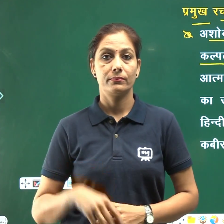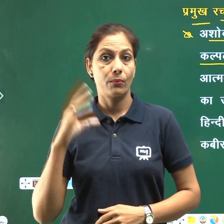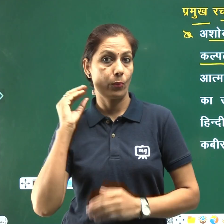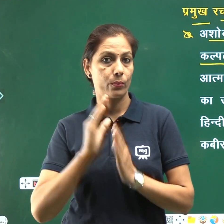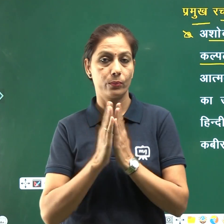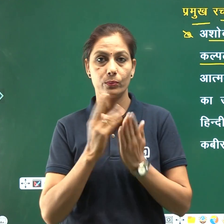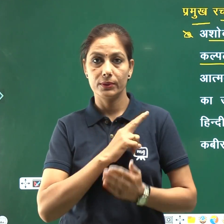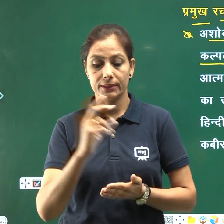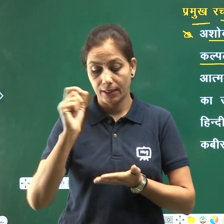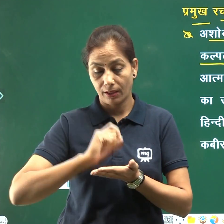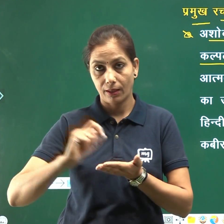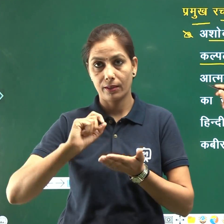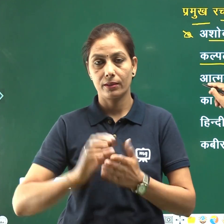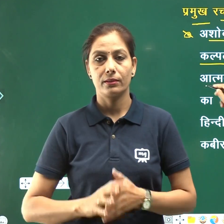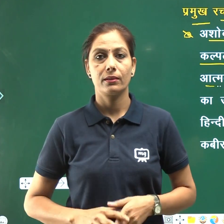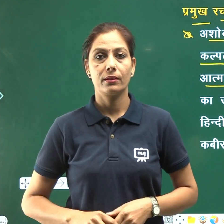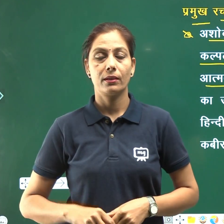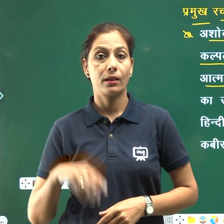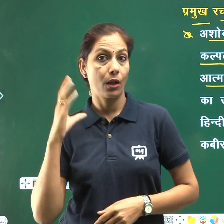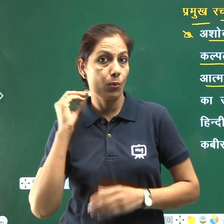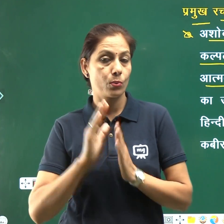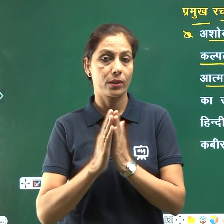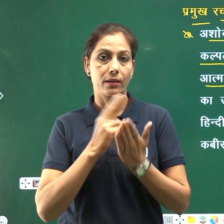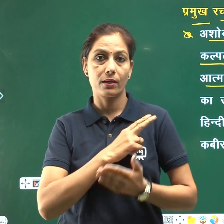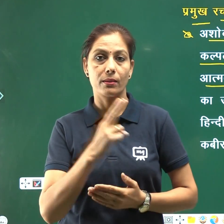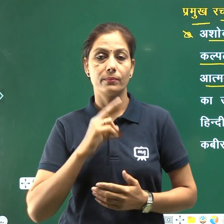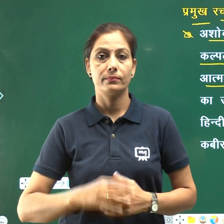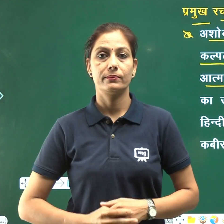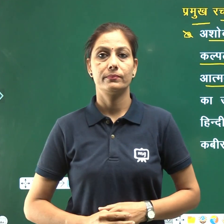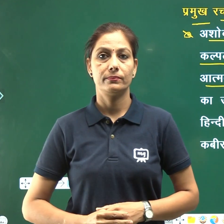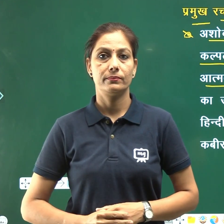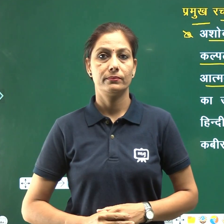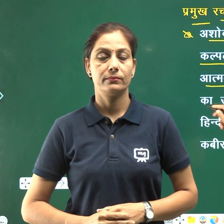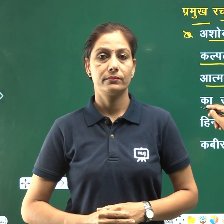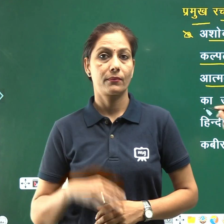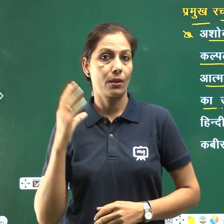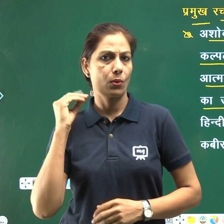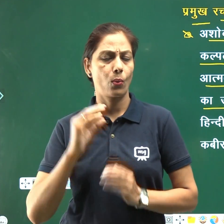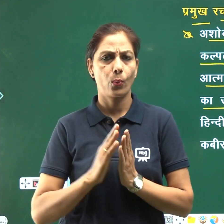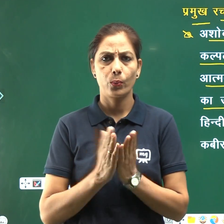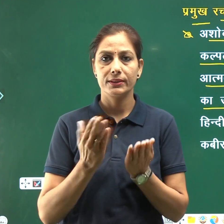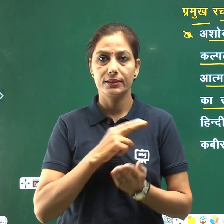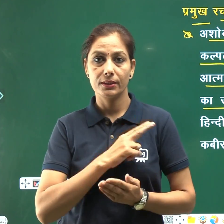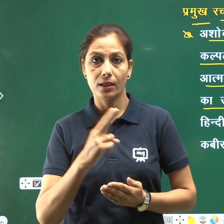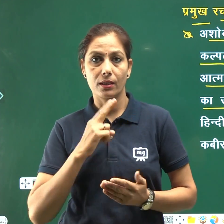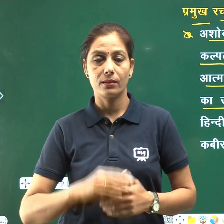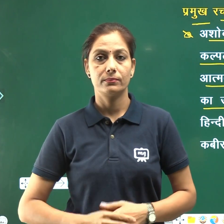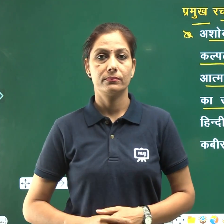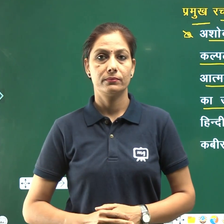कल्पलता, बाण भट्ट की आत्मकथा, हिंदी साहित्य का उद्भव और